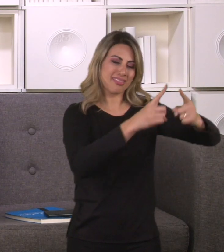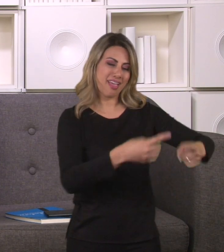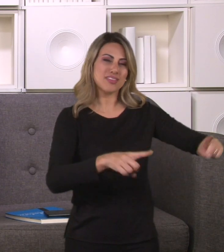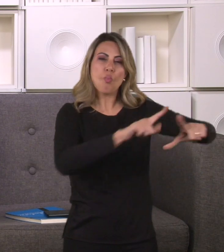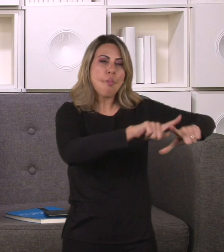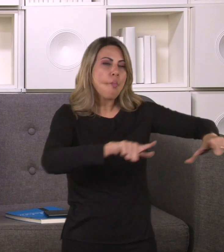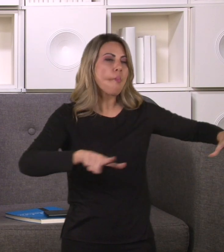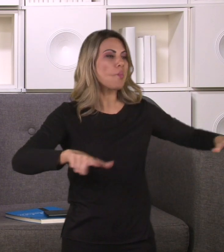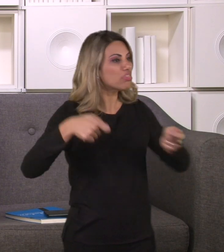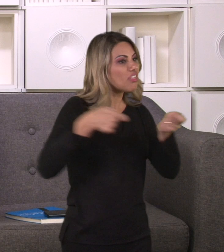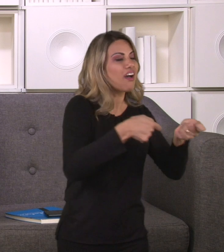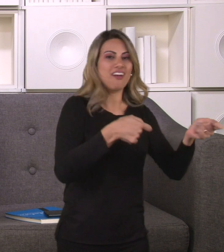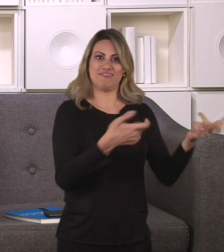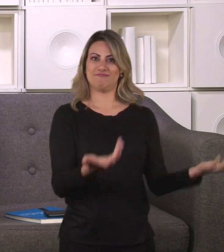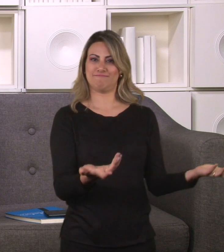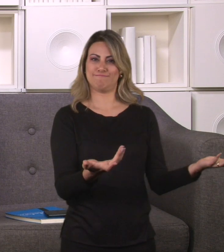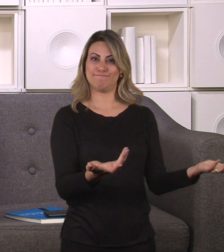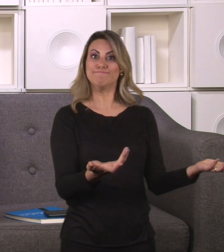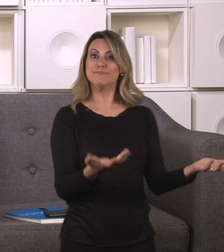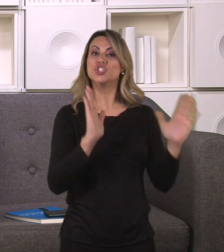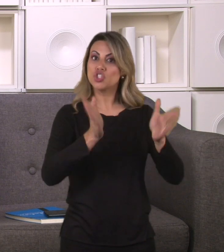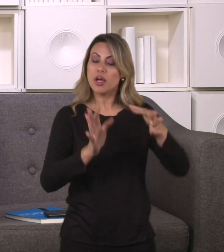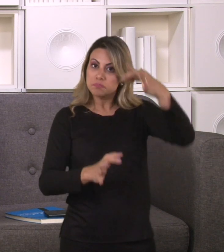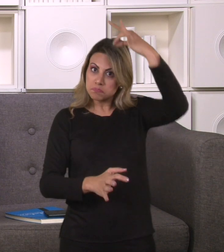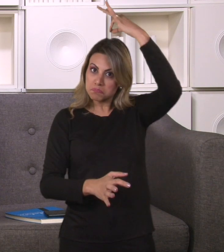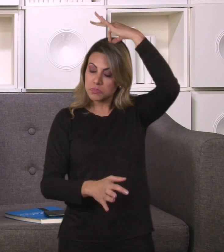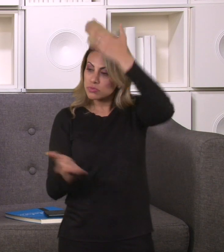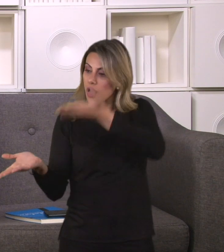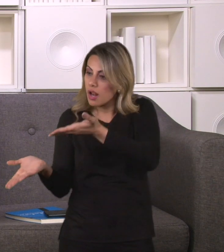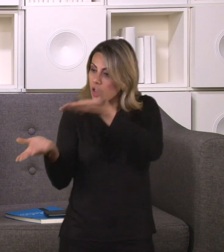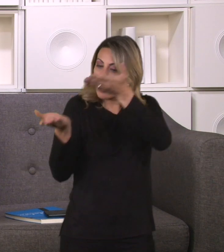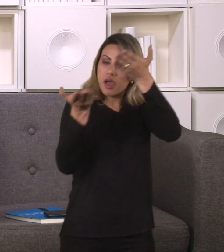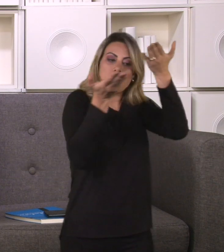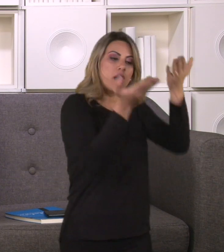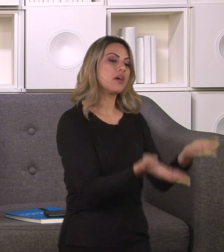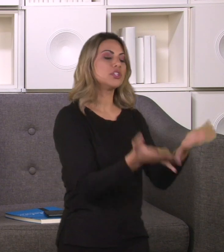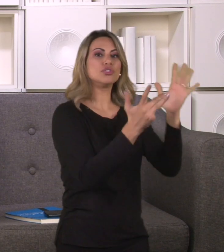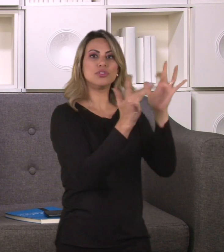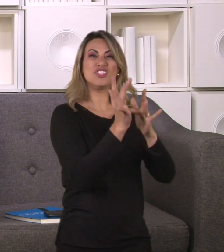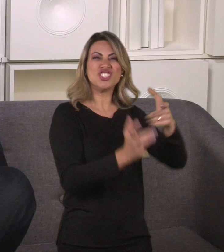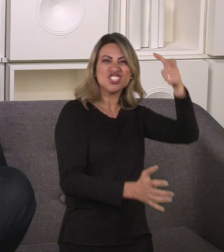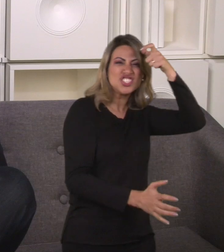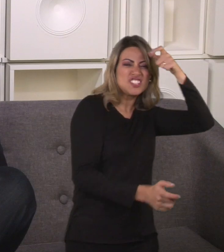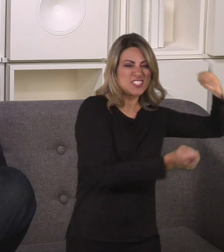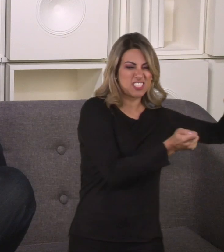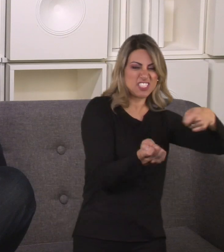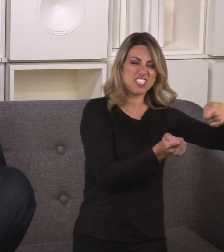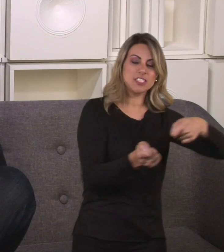árida. Por isso é que Jesus é levado pelo Espírito ao deserto para ser tentado